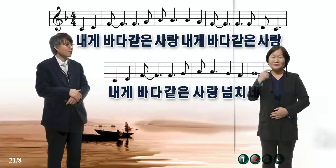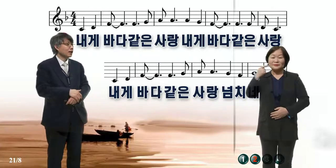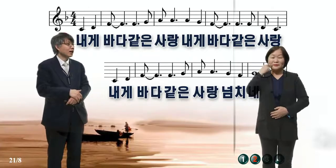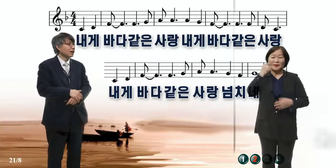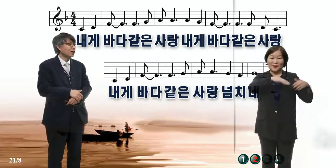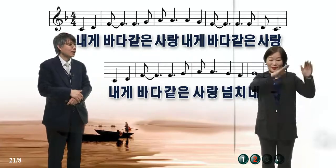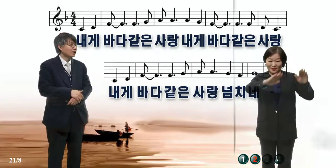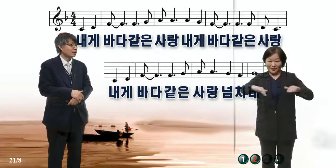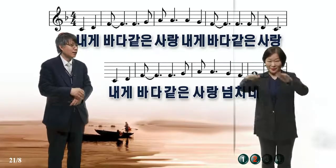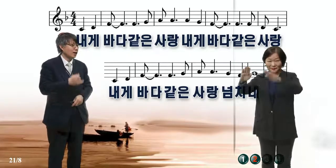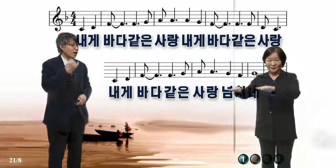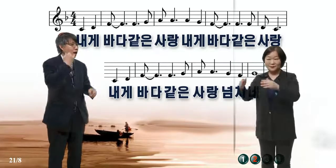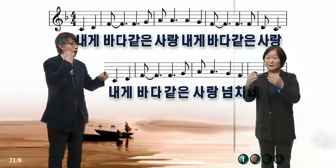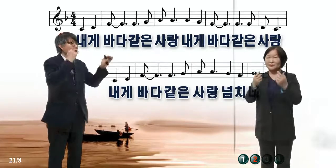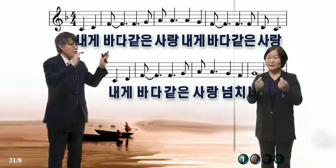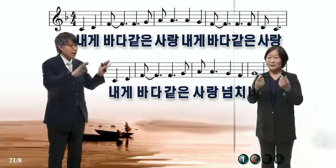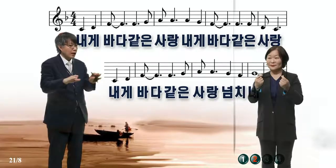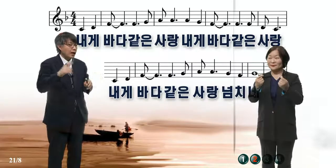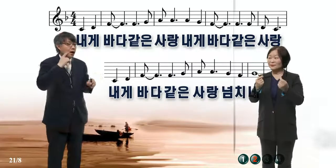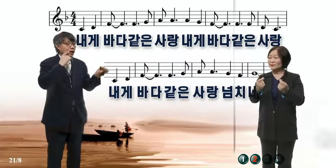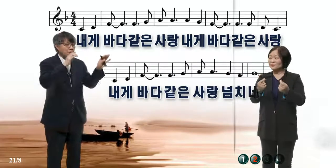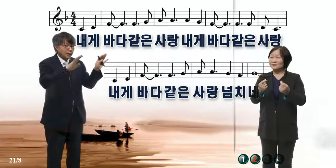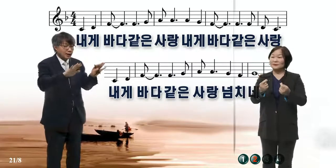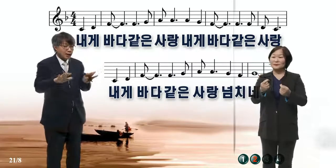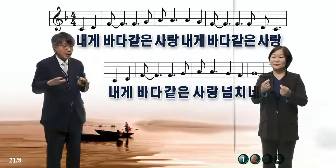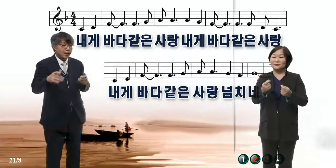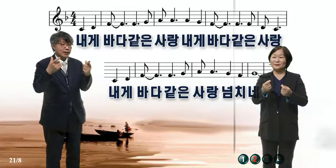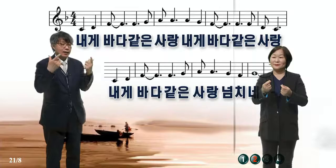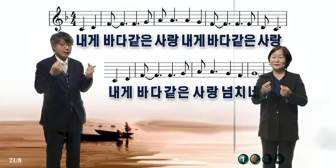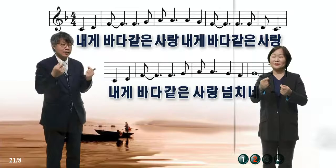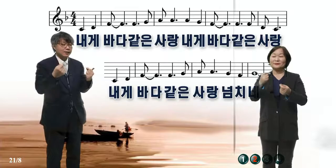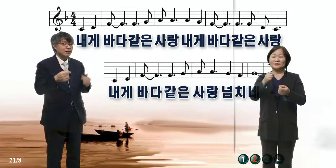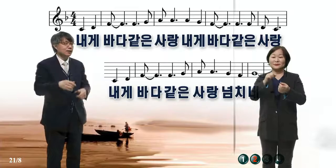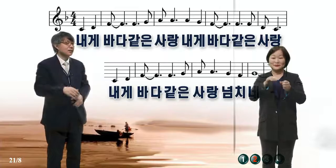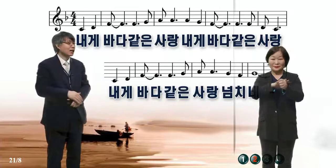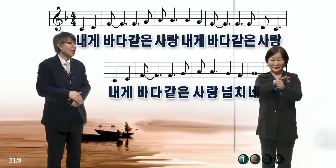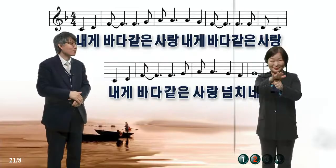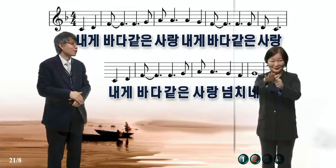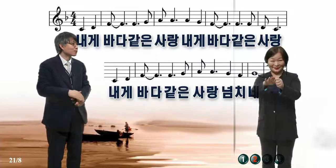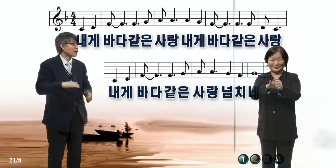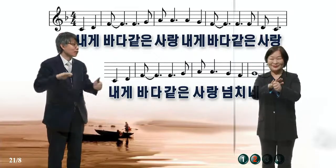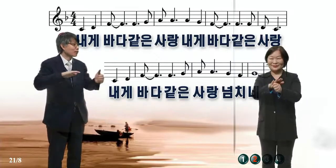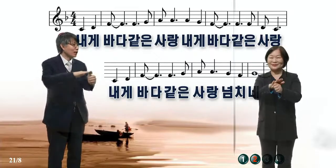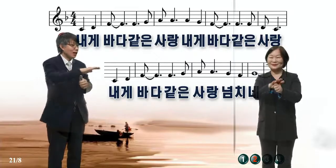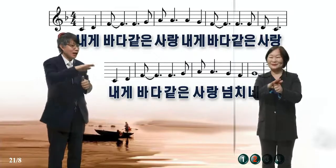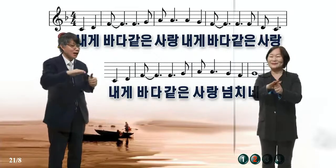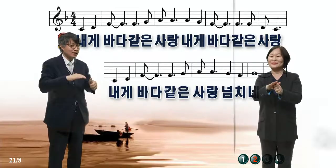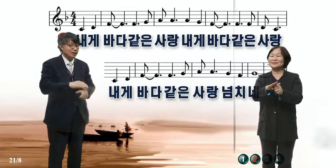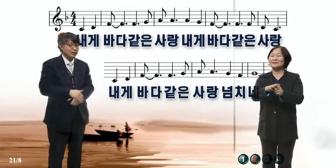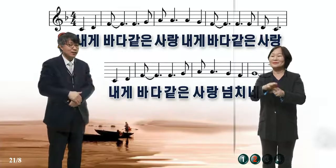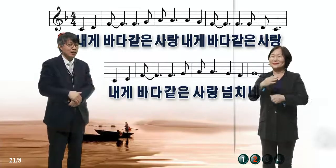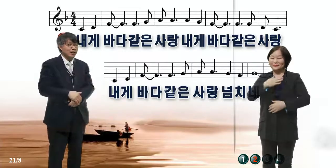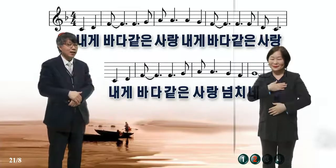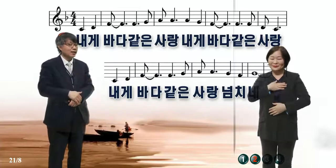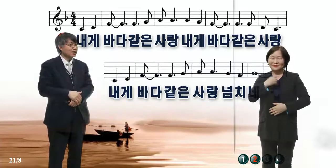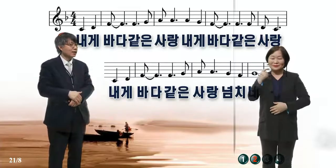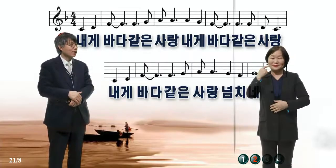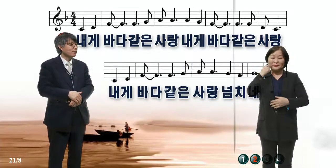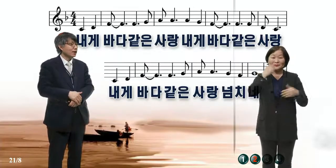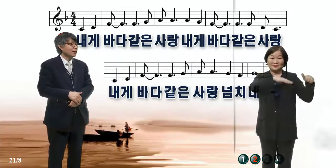바다. 자, 바다 같은 사랑 배웠습니다. 그죠? 사랑. 내게